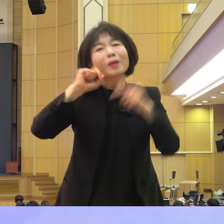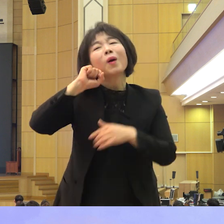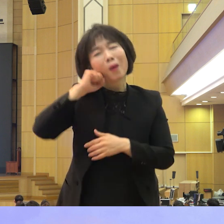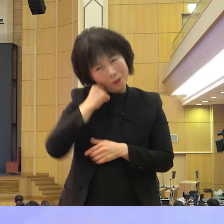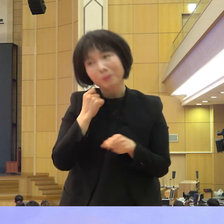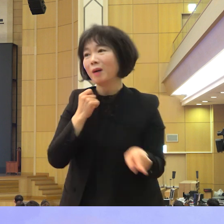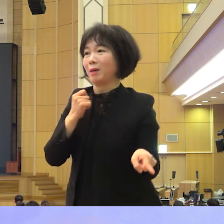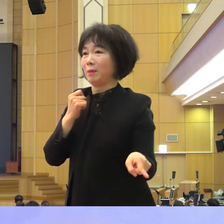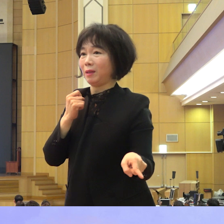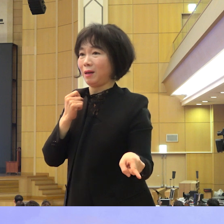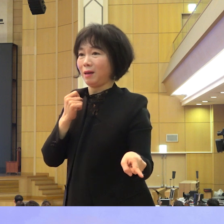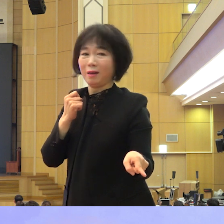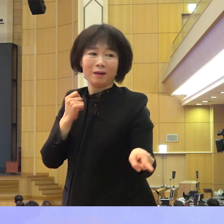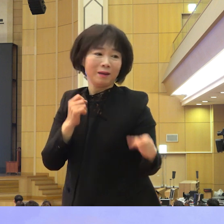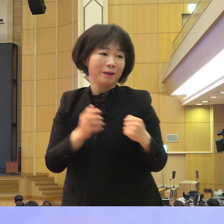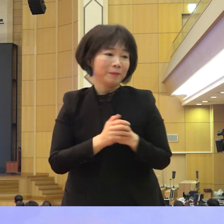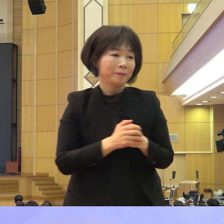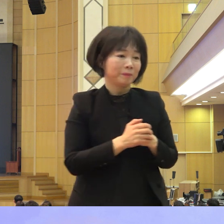이러시되 이같이